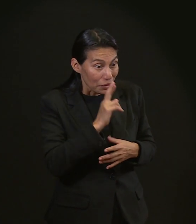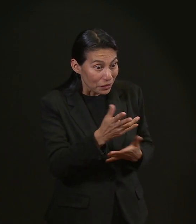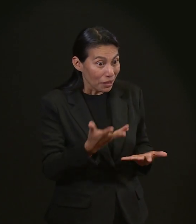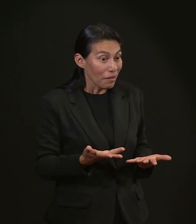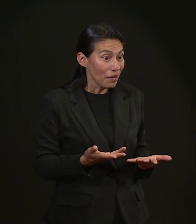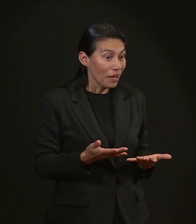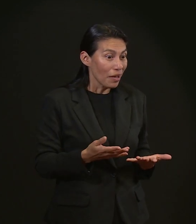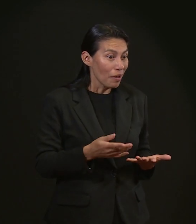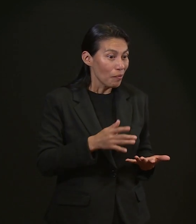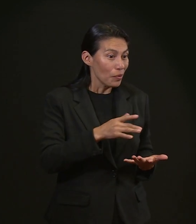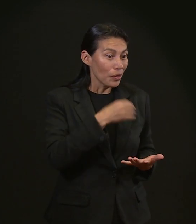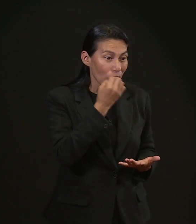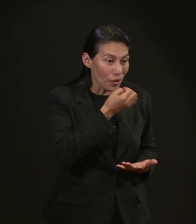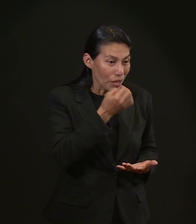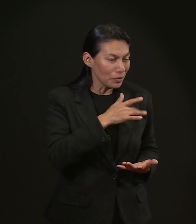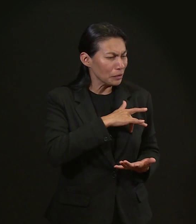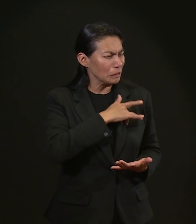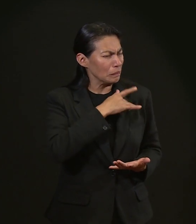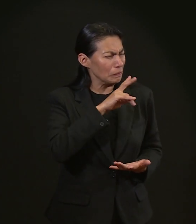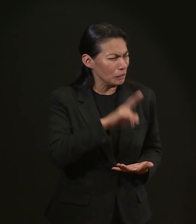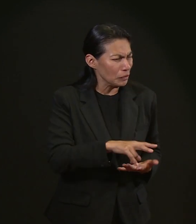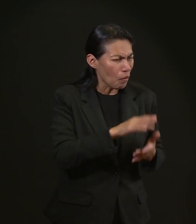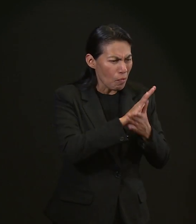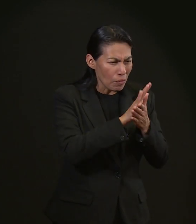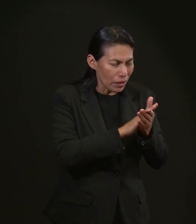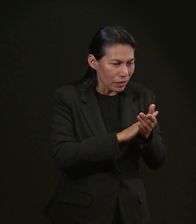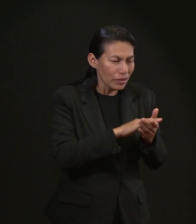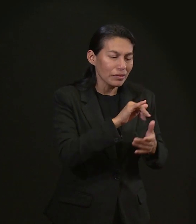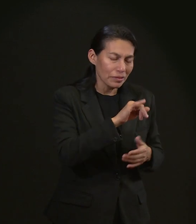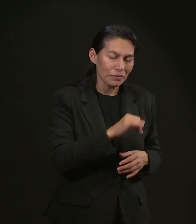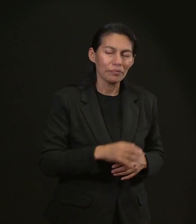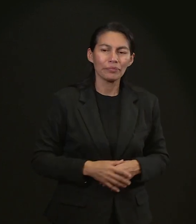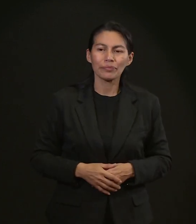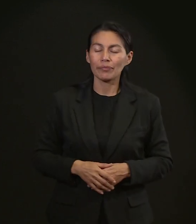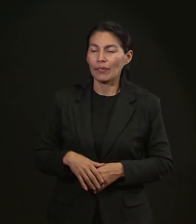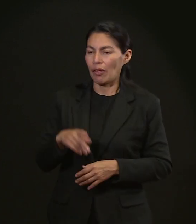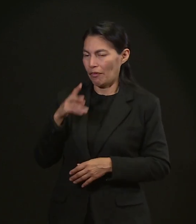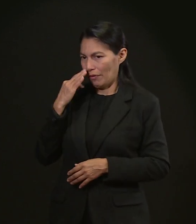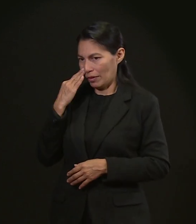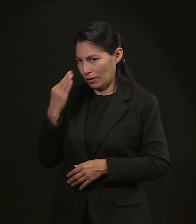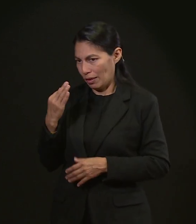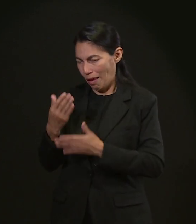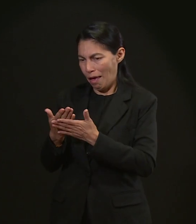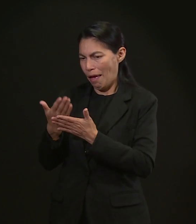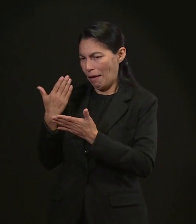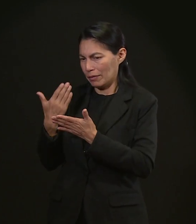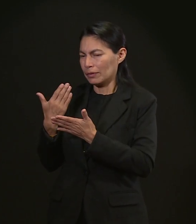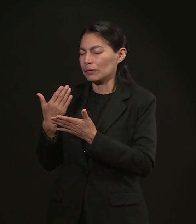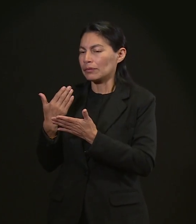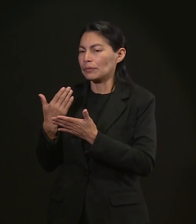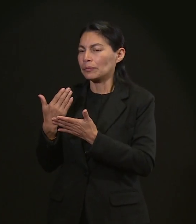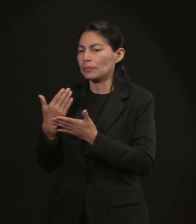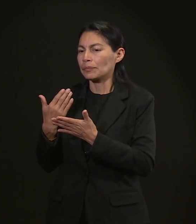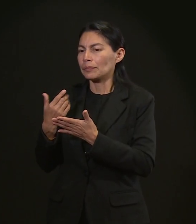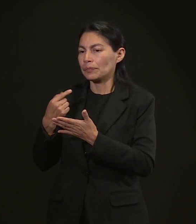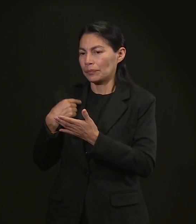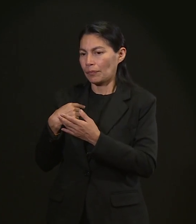humilde porque esa es la oración de hecho pastor antes de